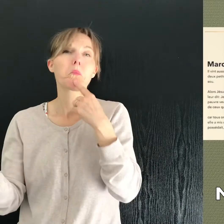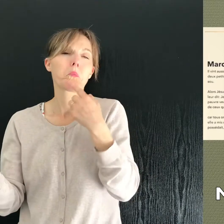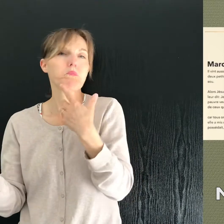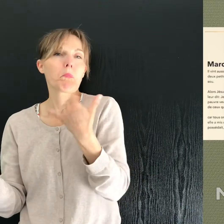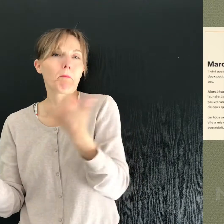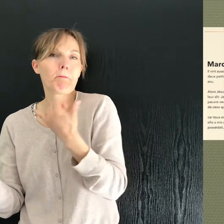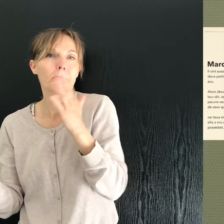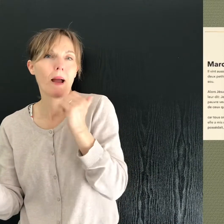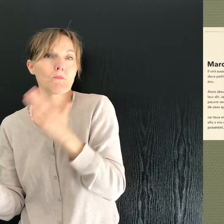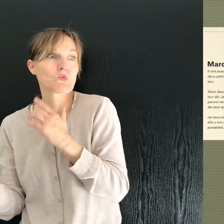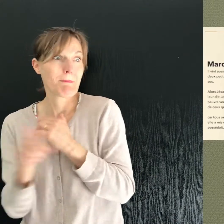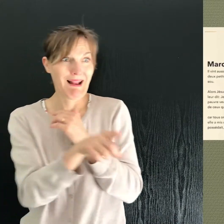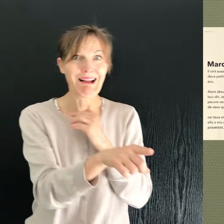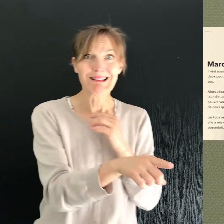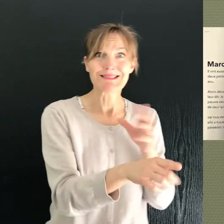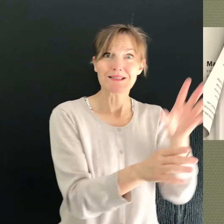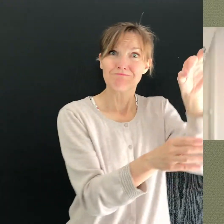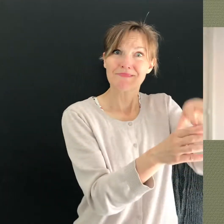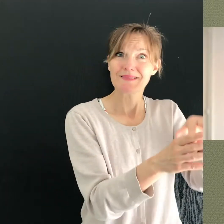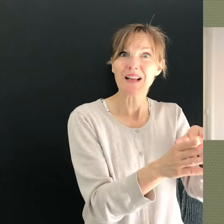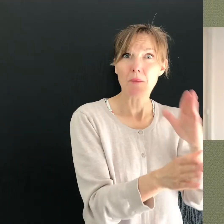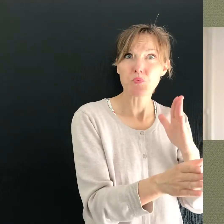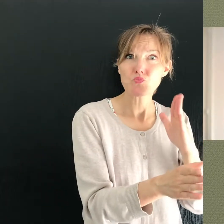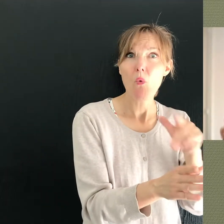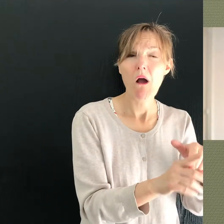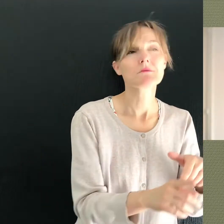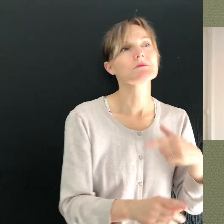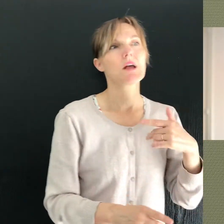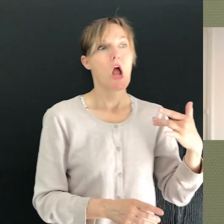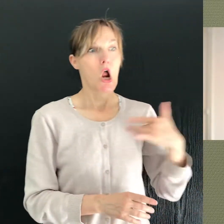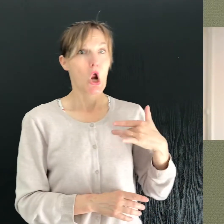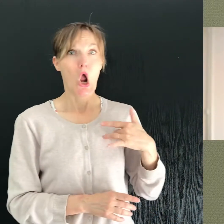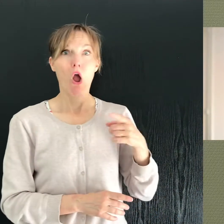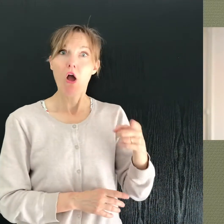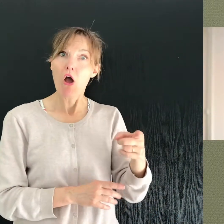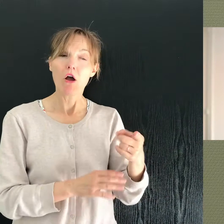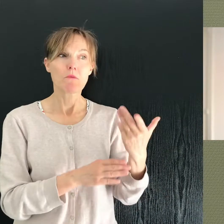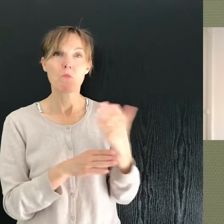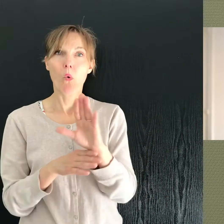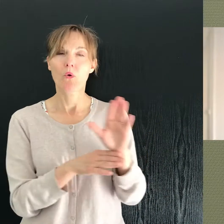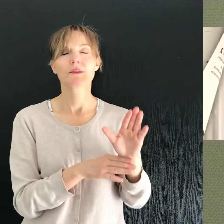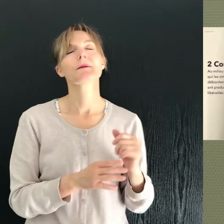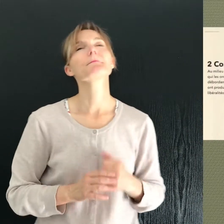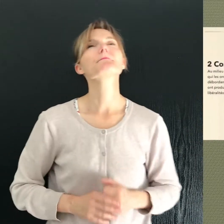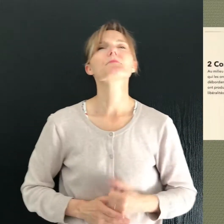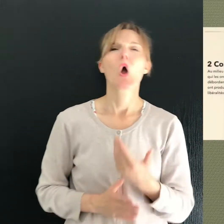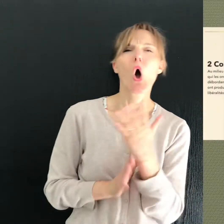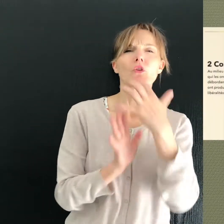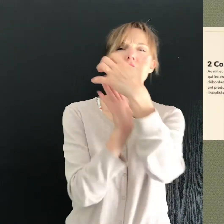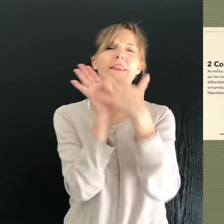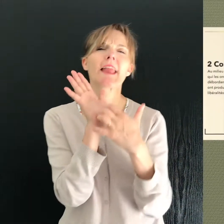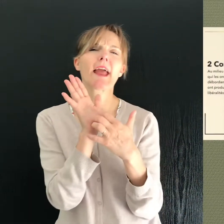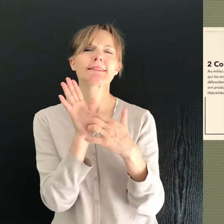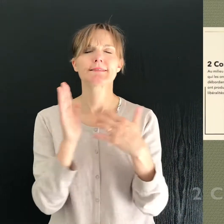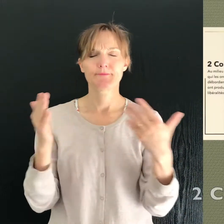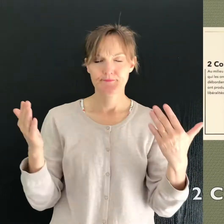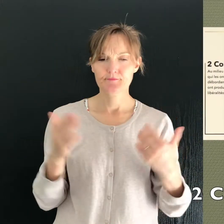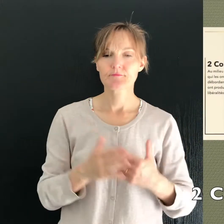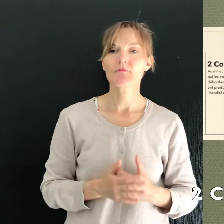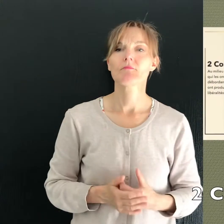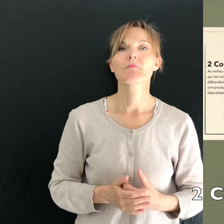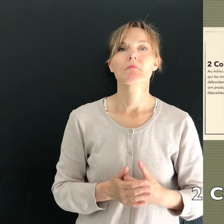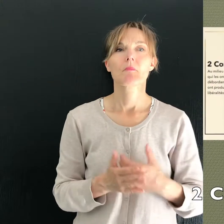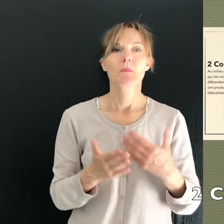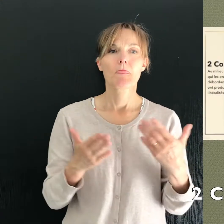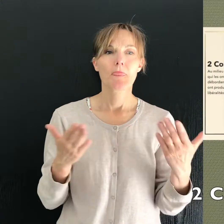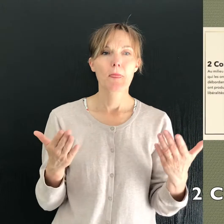qu'elle possédait, tout ce qu'elle avait pour vivre, c'était son cœur qui était manifesté. » Puis dans 2 Corinthiens chapitre 8 verset 2,